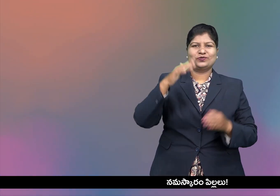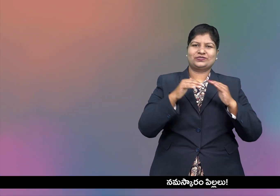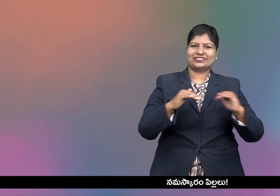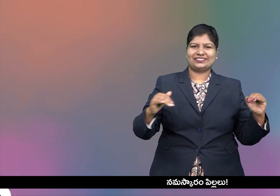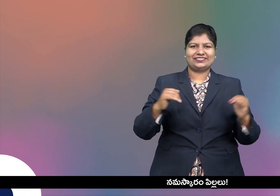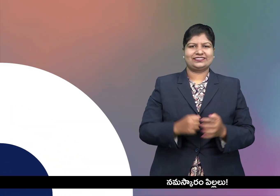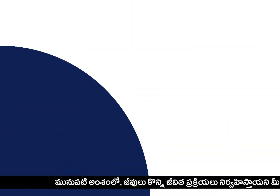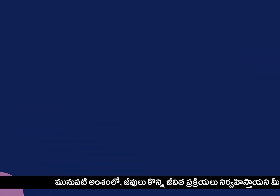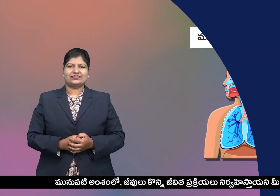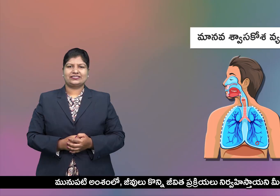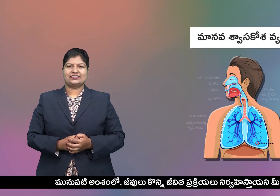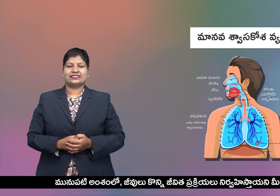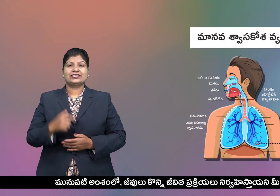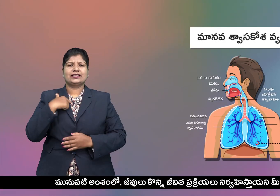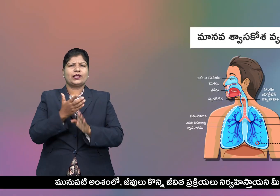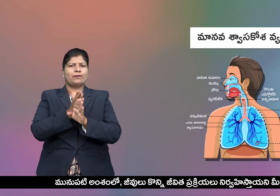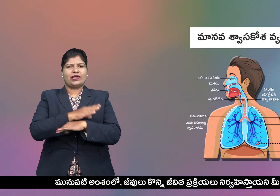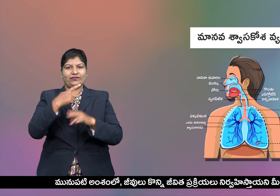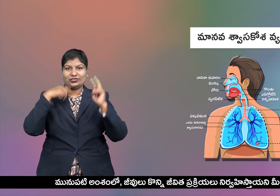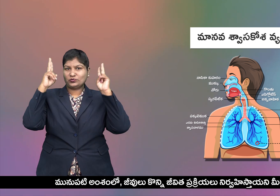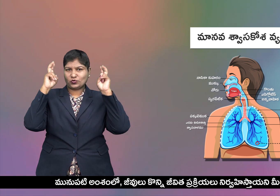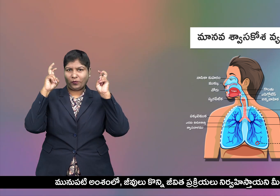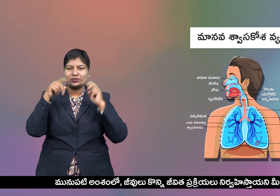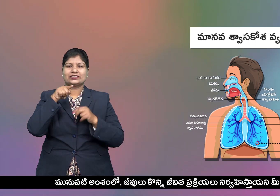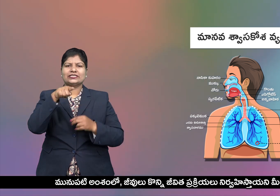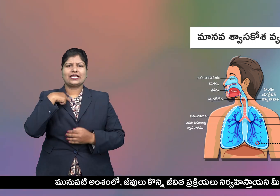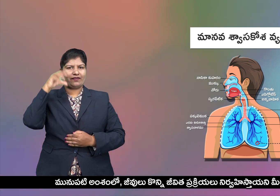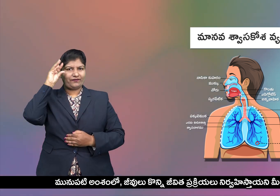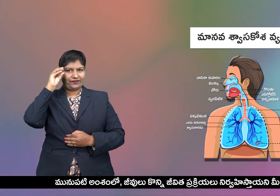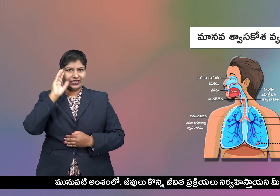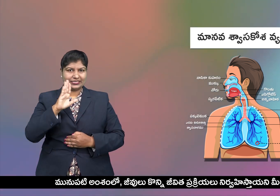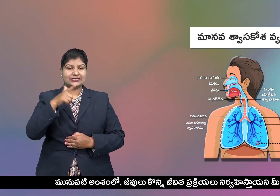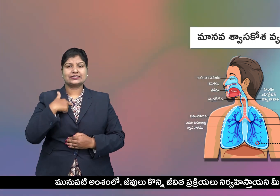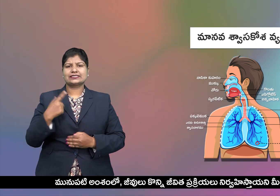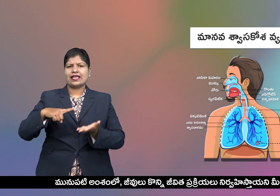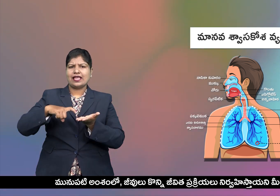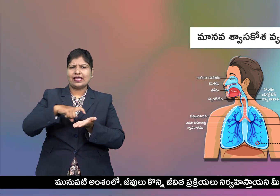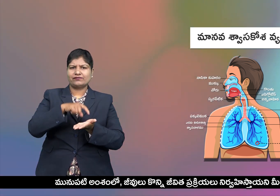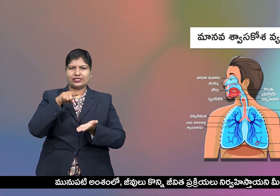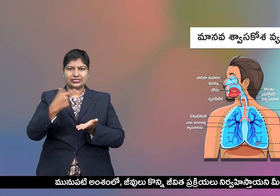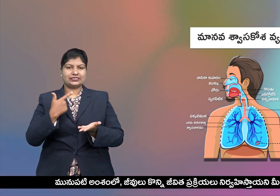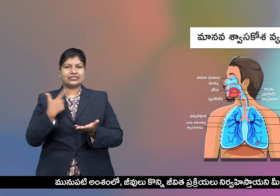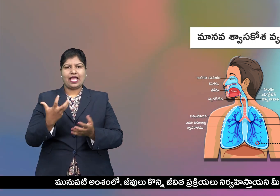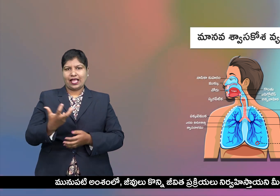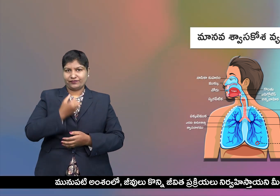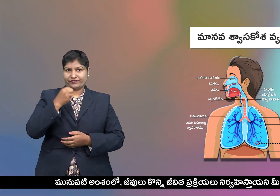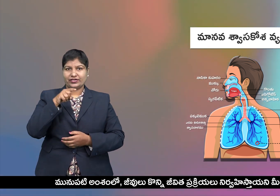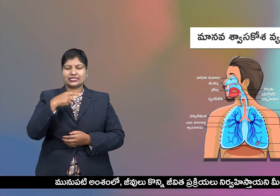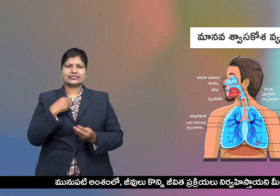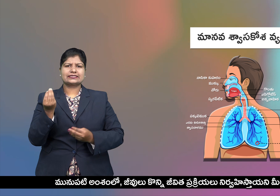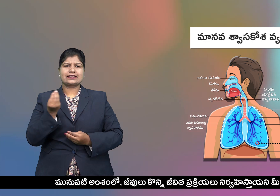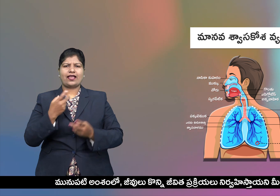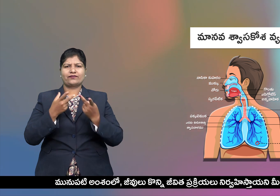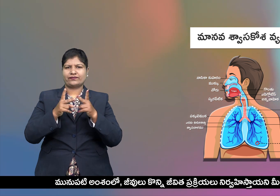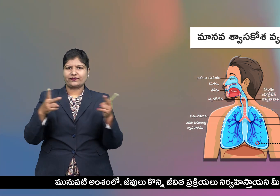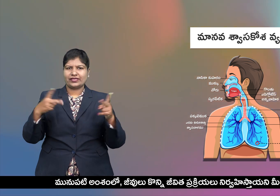నమస్కారం పిల్లలు. మునుపటి అంశంలో జీవులు కొన్ని జీవిత ప్రక్రియలు నిర్వహిస్తాయని